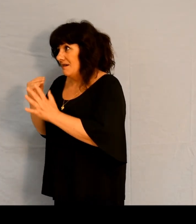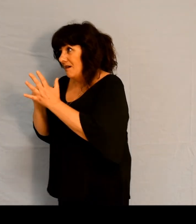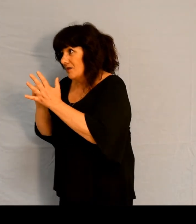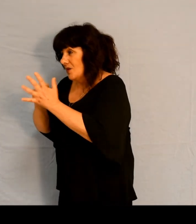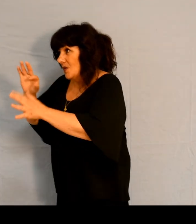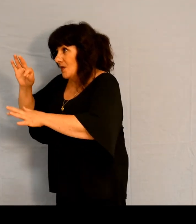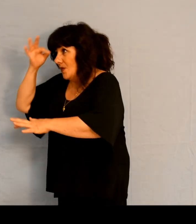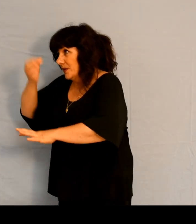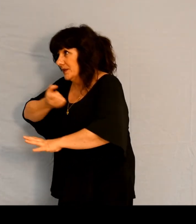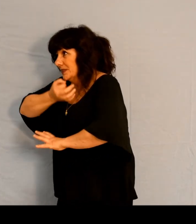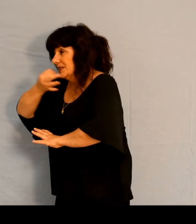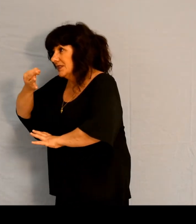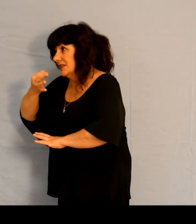encore.